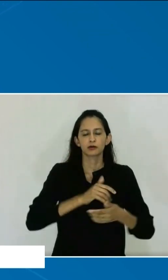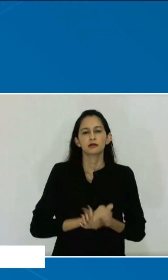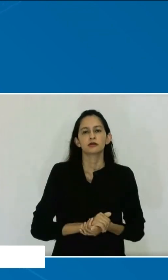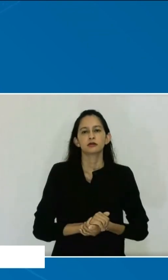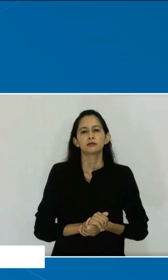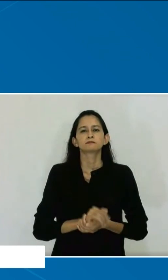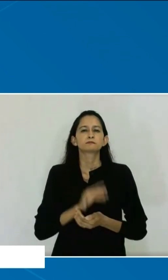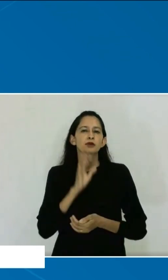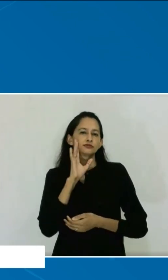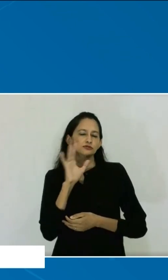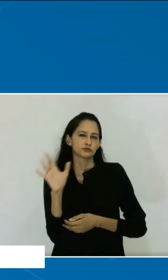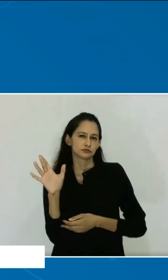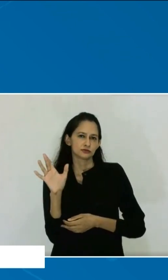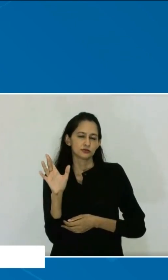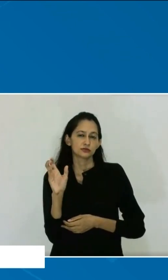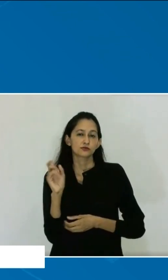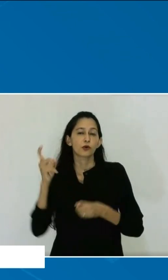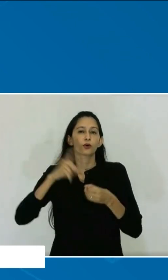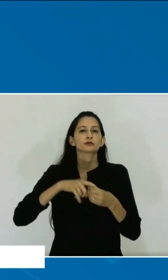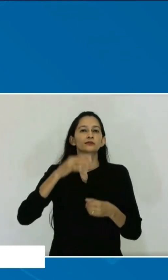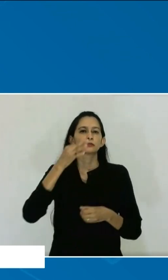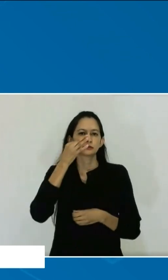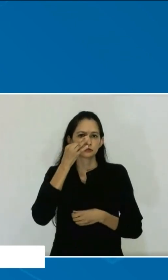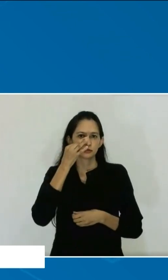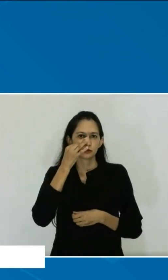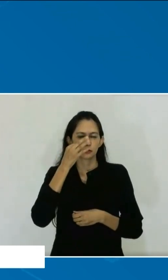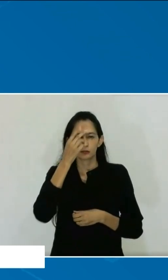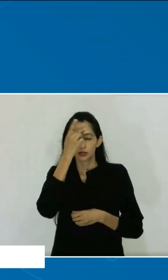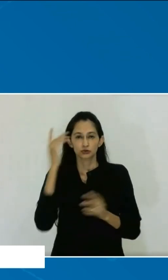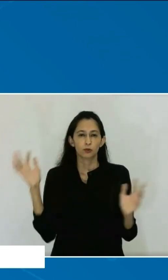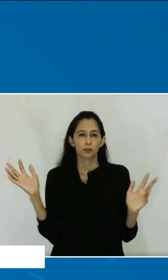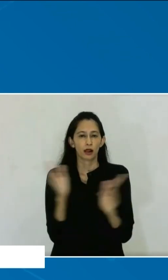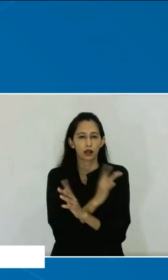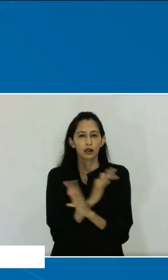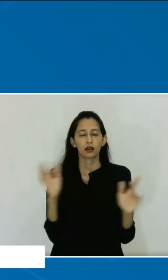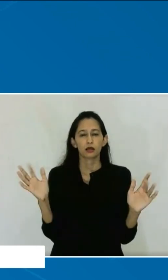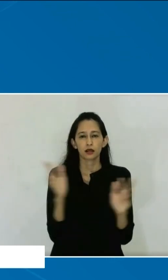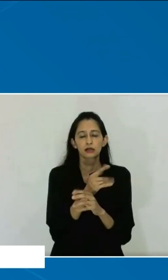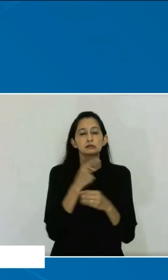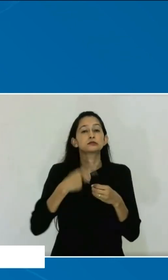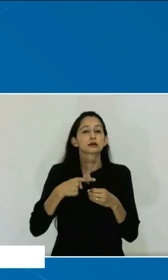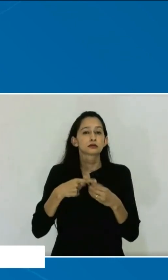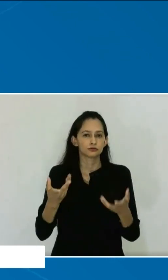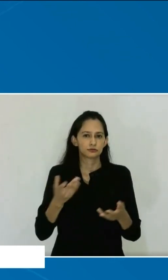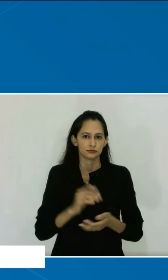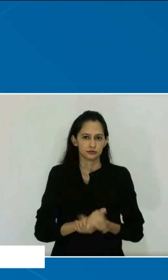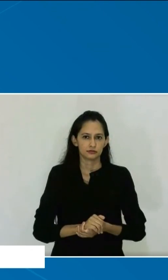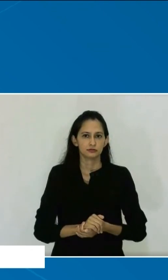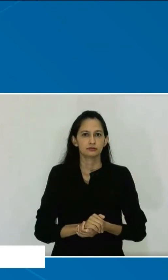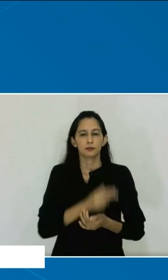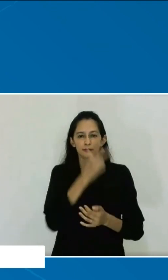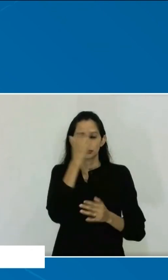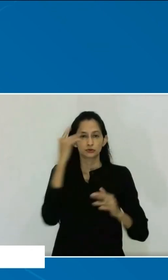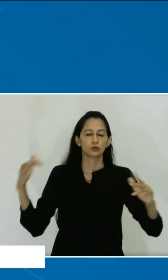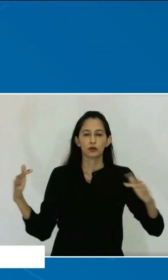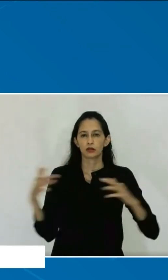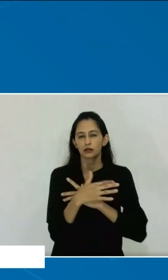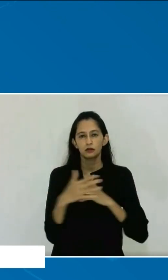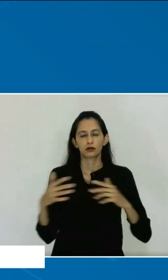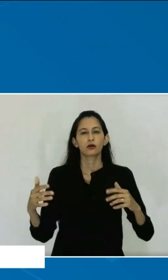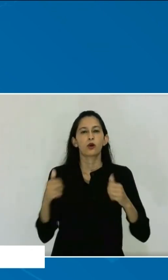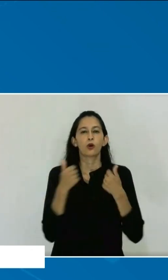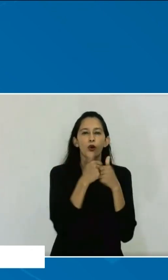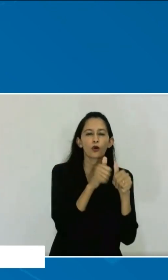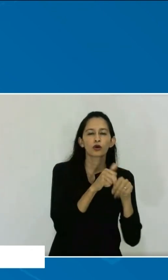Imagine o retorno à presencialidade, o movimento que isso geraria na cidade. O fluxo de pessoas em transporte